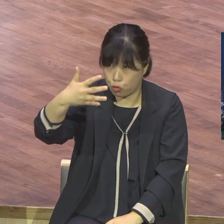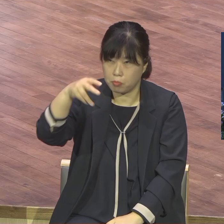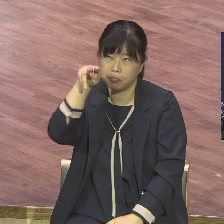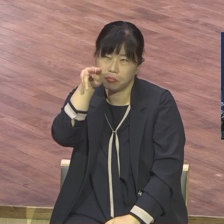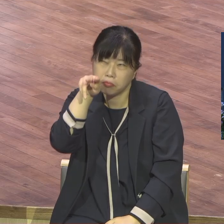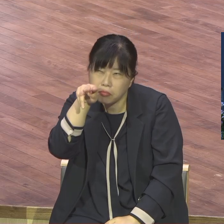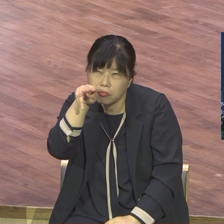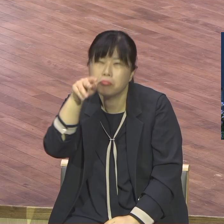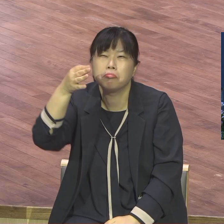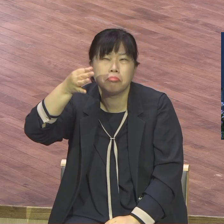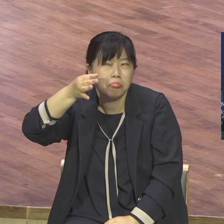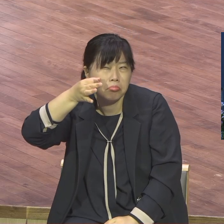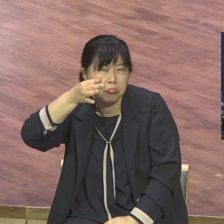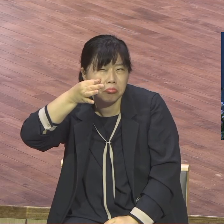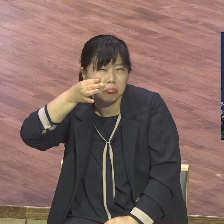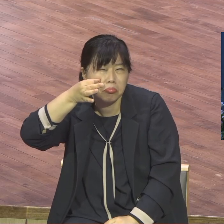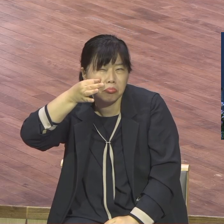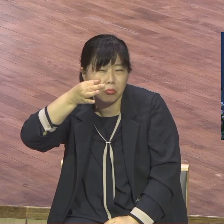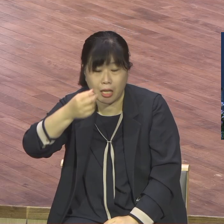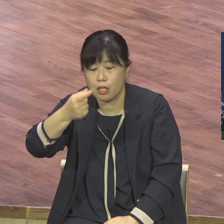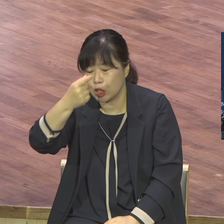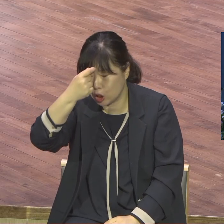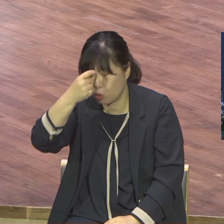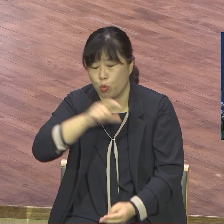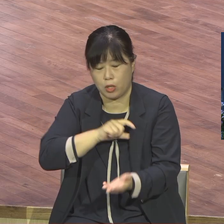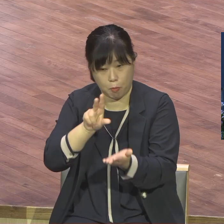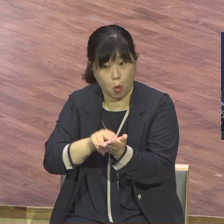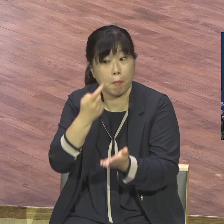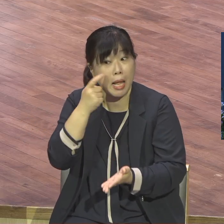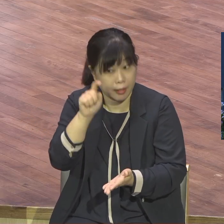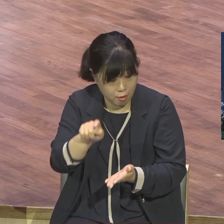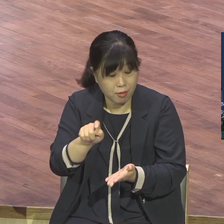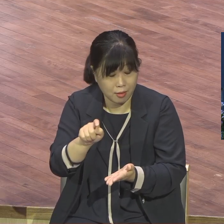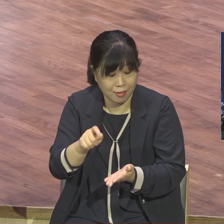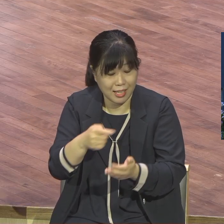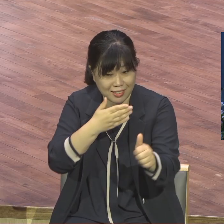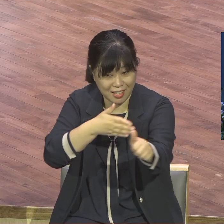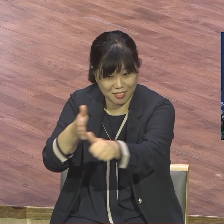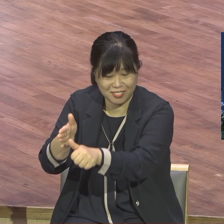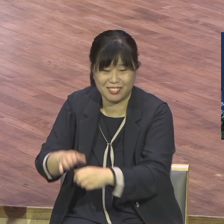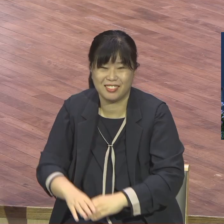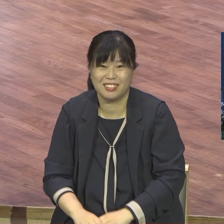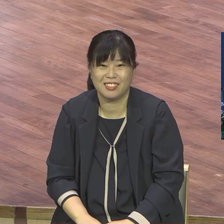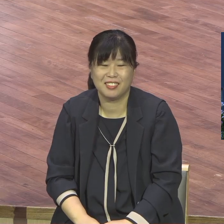제목을 만드시기를 바랍니다. 예배에 성공하는 것이 뭐냐?